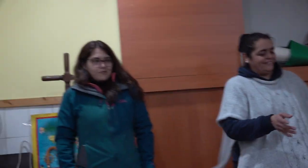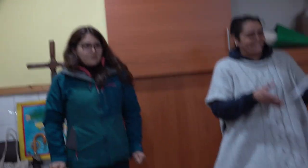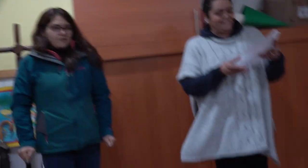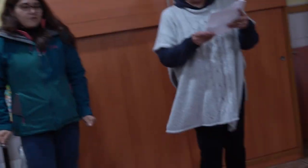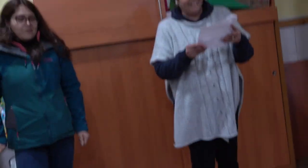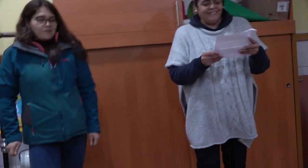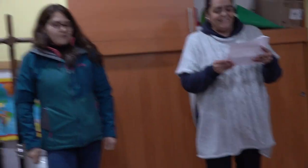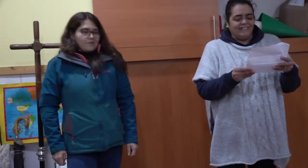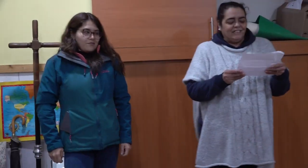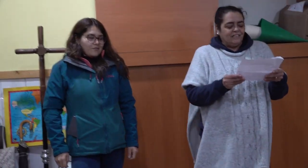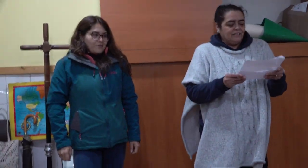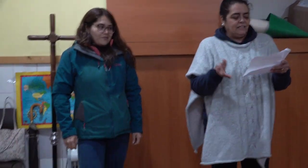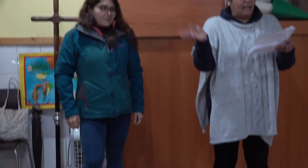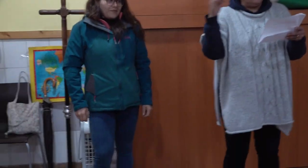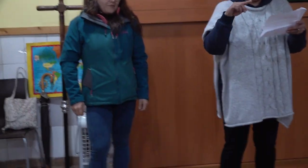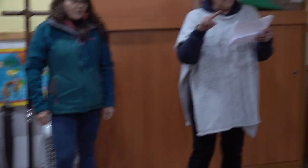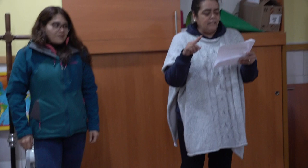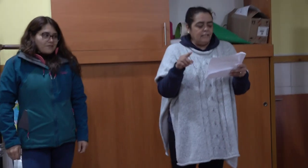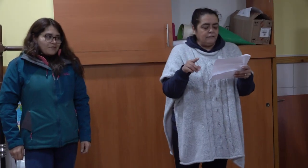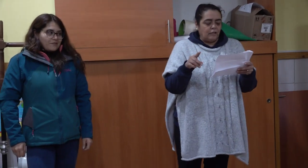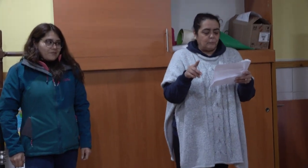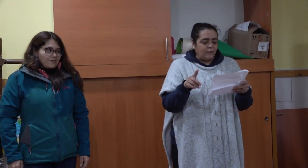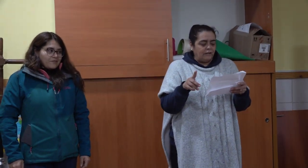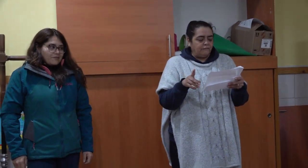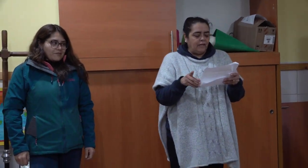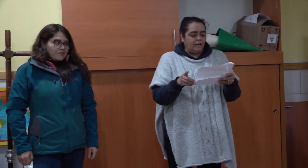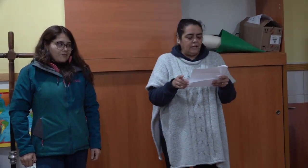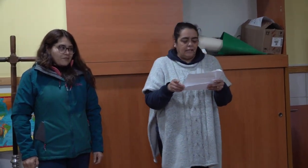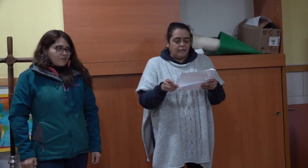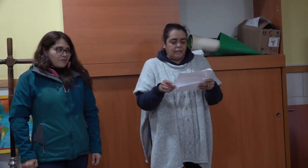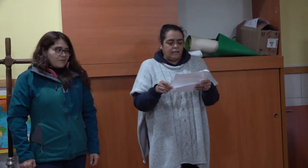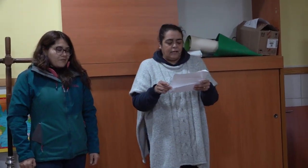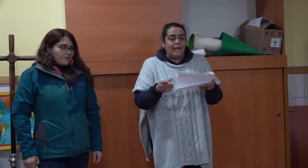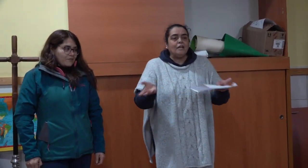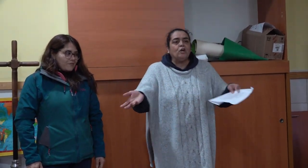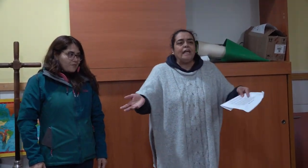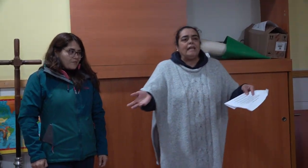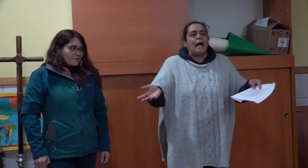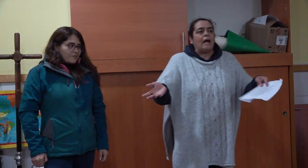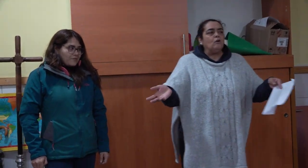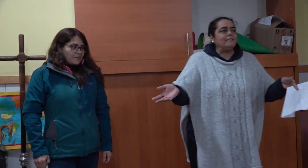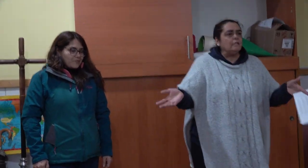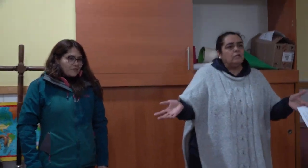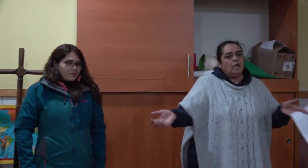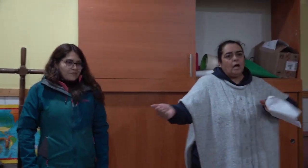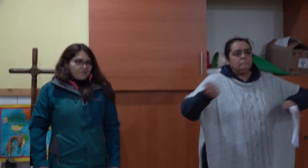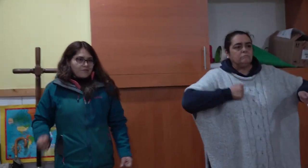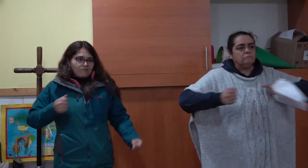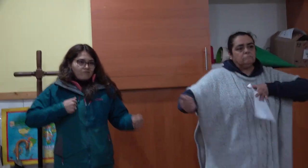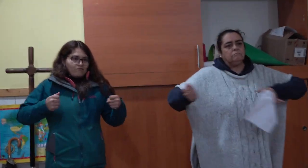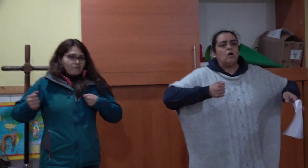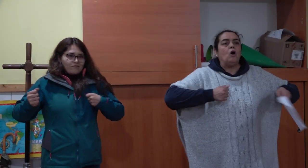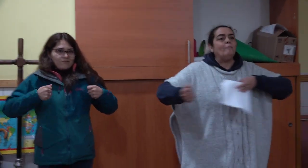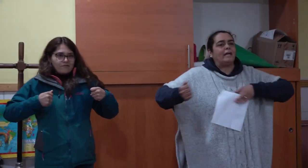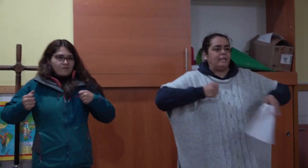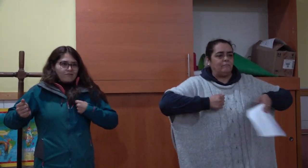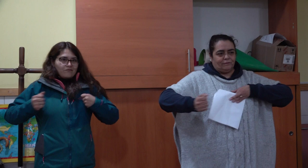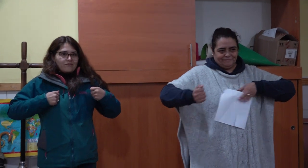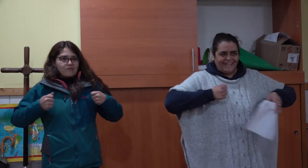los pingüinos. Ya, y después viene el gorila. ¿Cómo es el gorila?